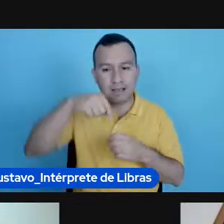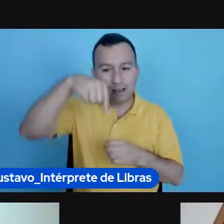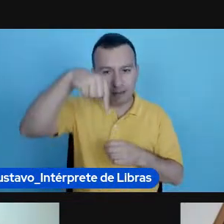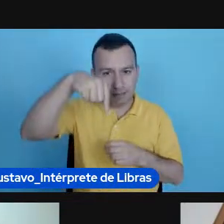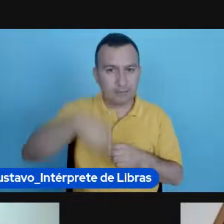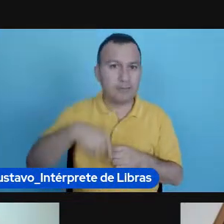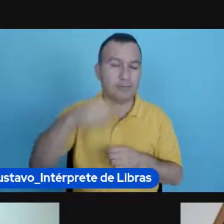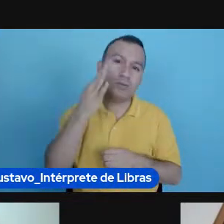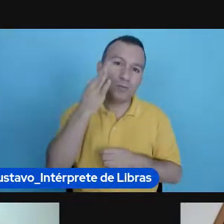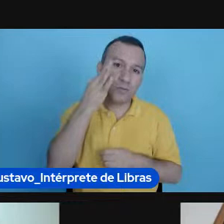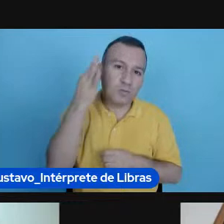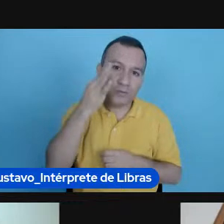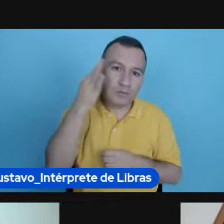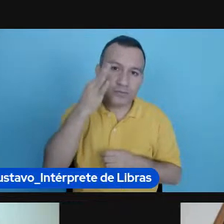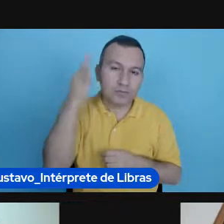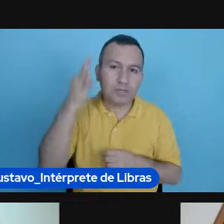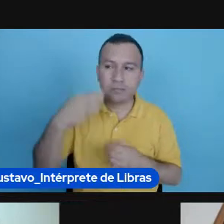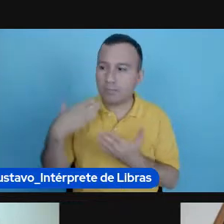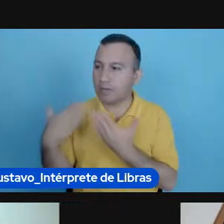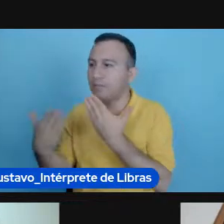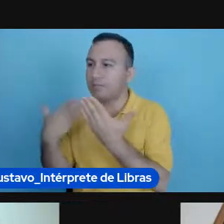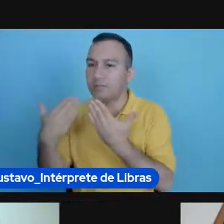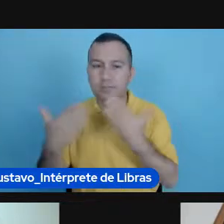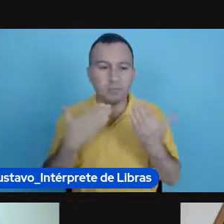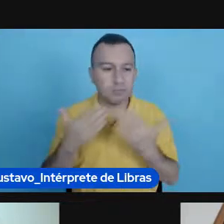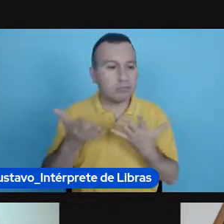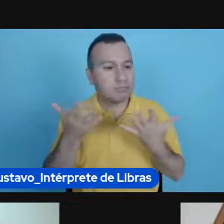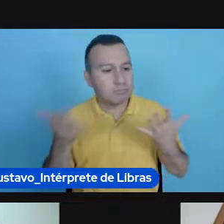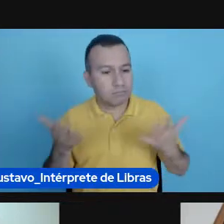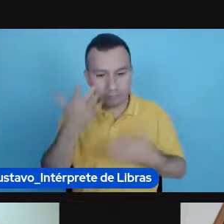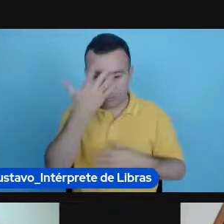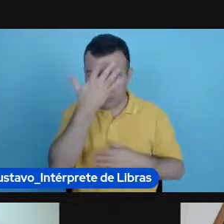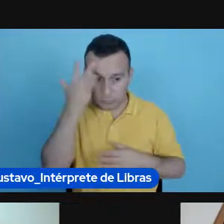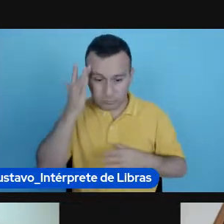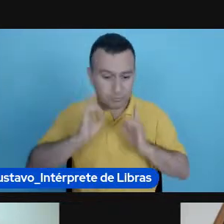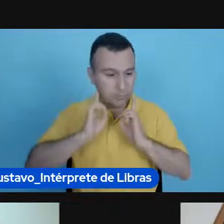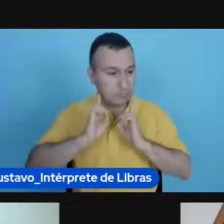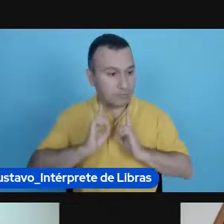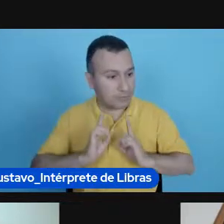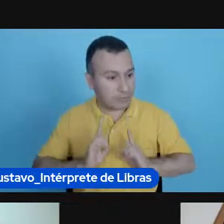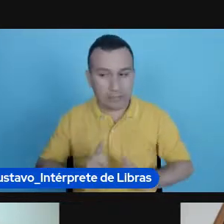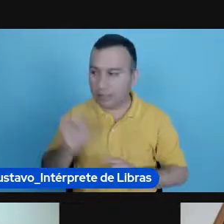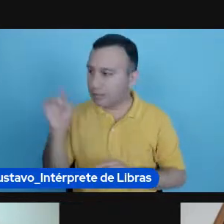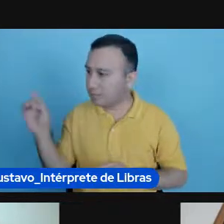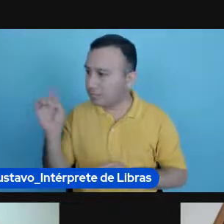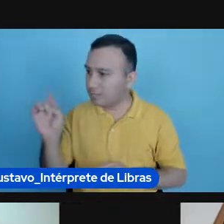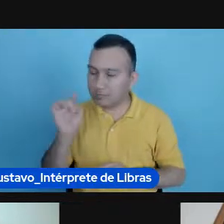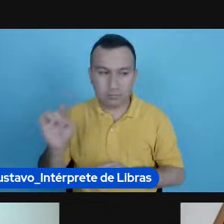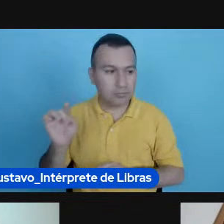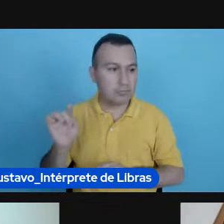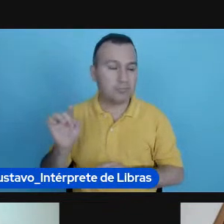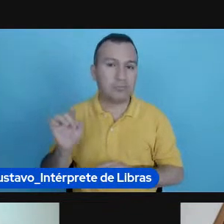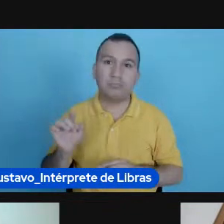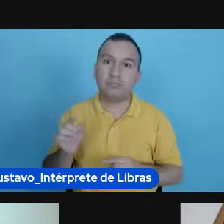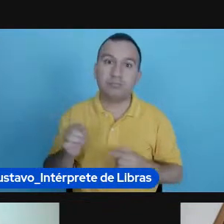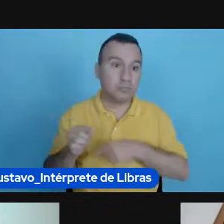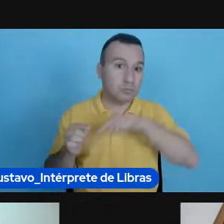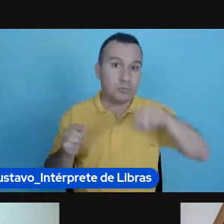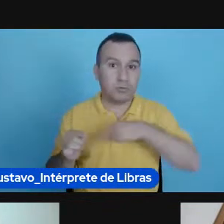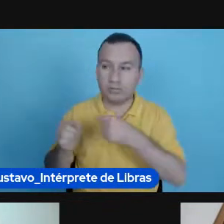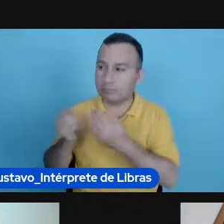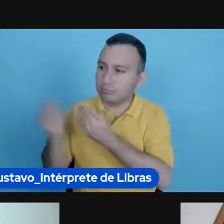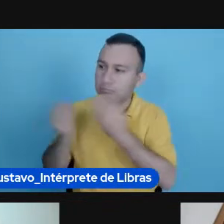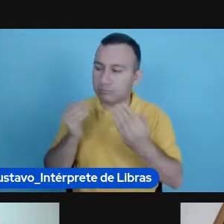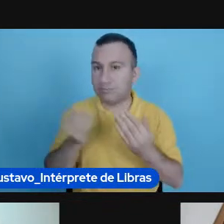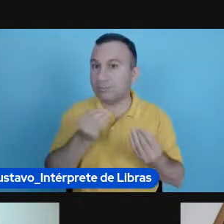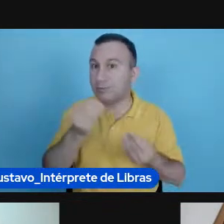A UFMT, né, tem recebido cada vez mais estudantes com deficiência, nós temos visto isso, né,